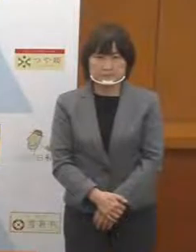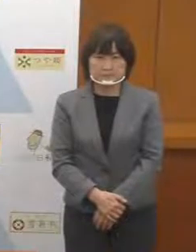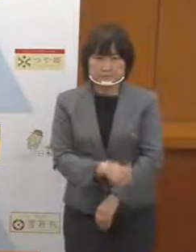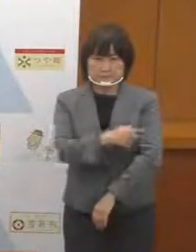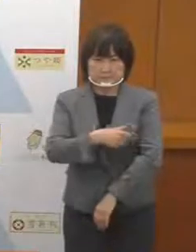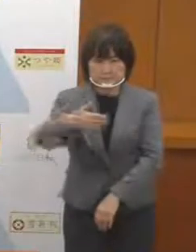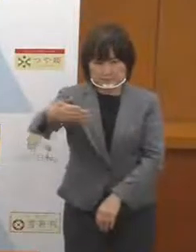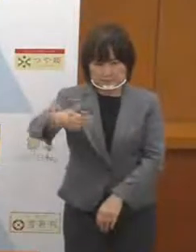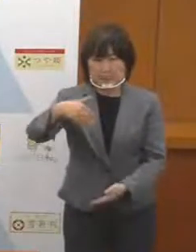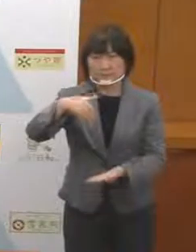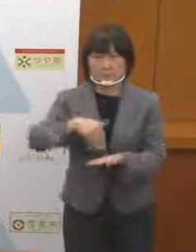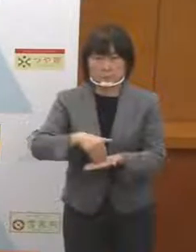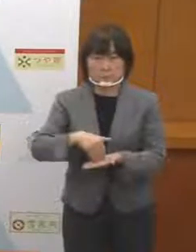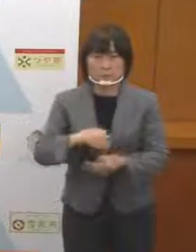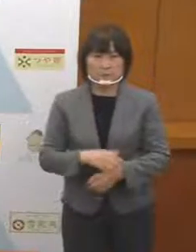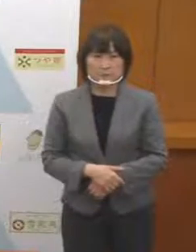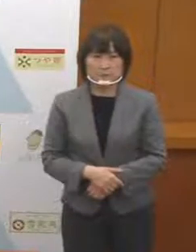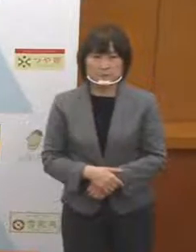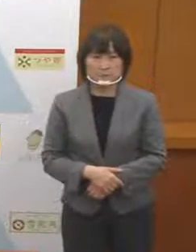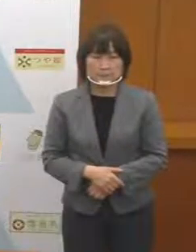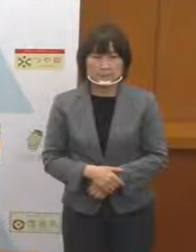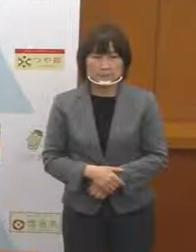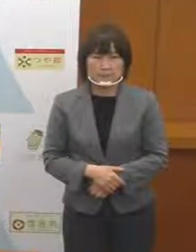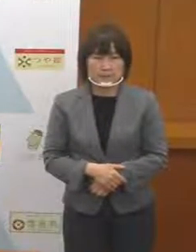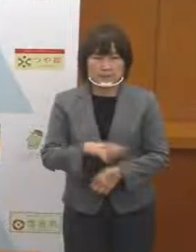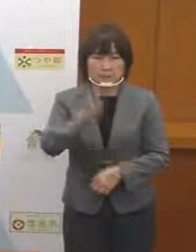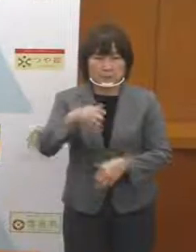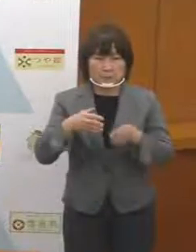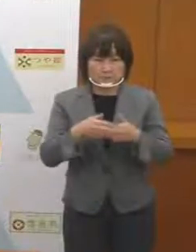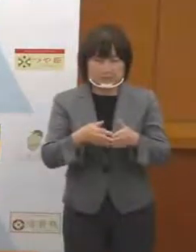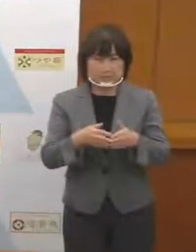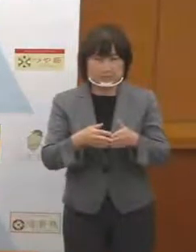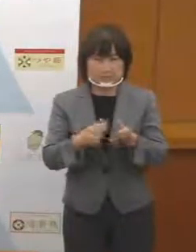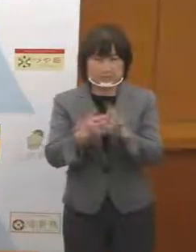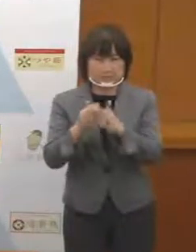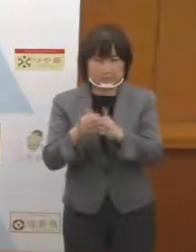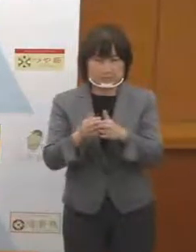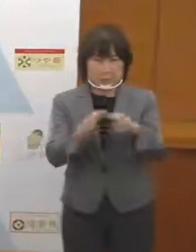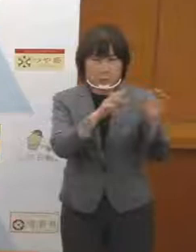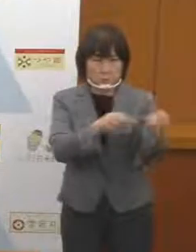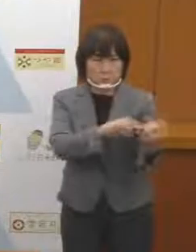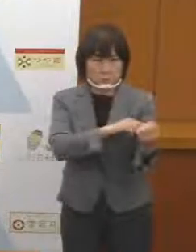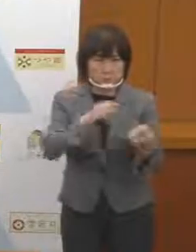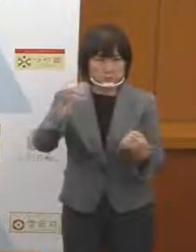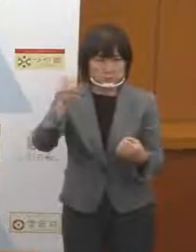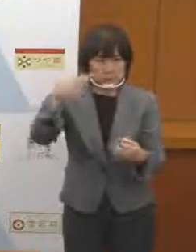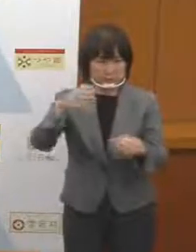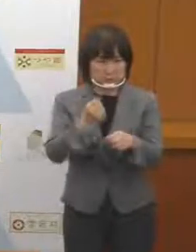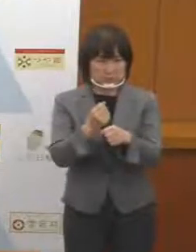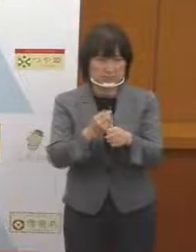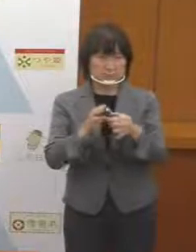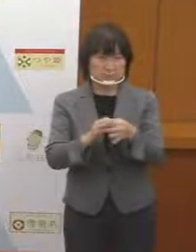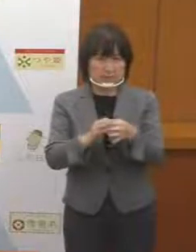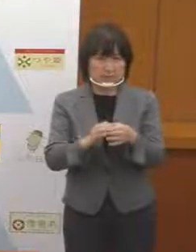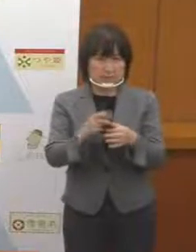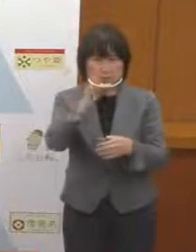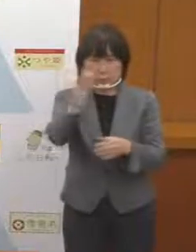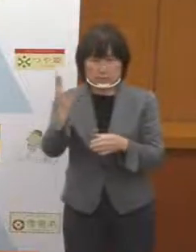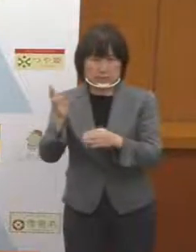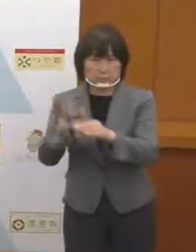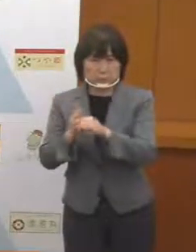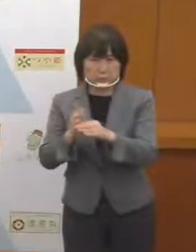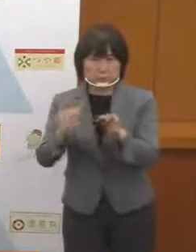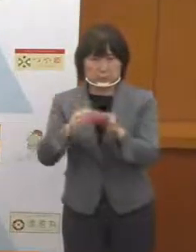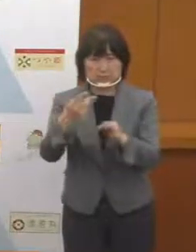冷凍出し最後に1点あの玄関先町の風力発電施設になりますあの先ほどもありましたあの今日の午前中山形市長